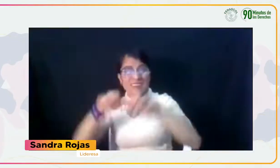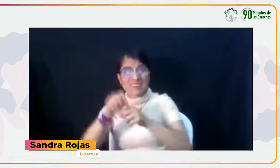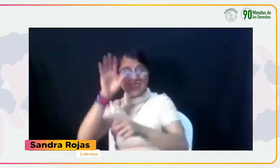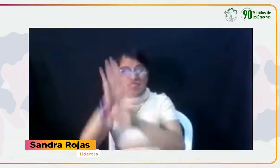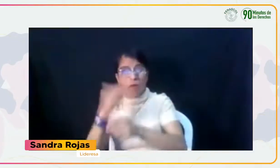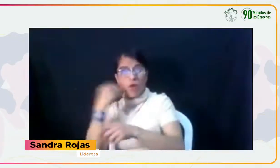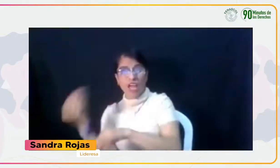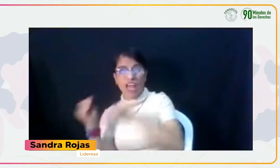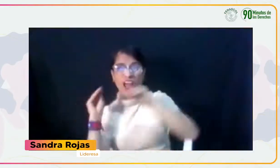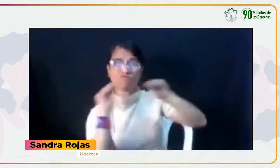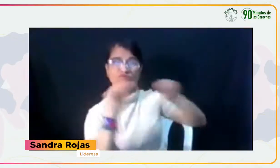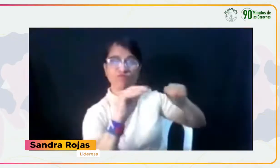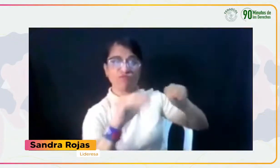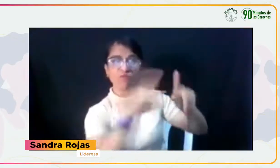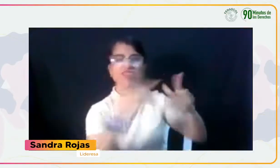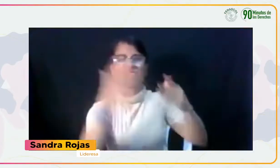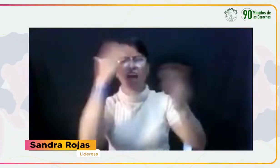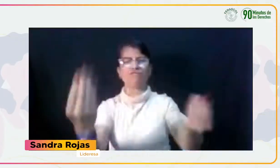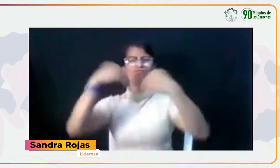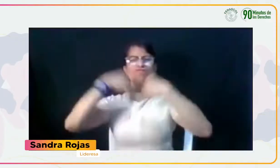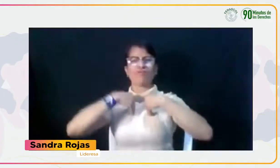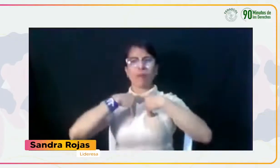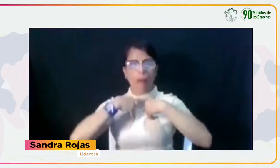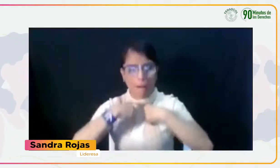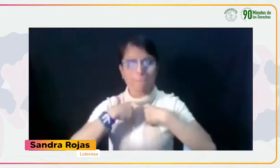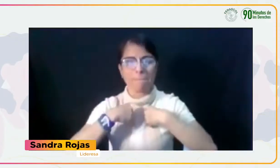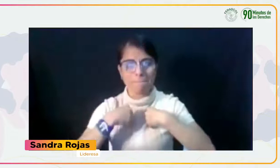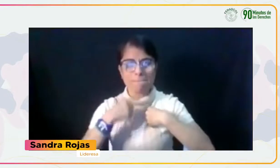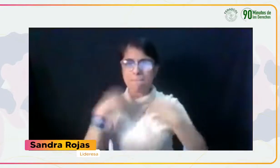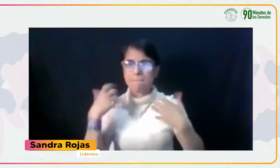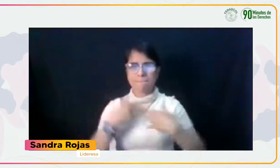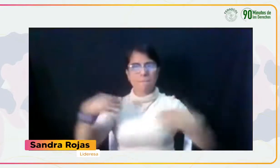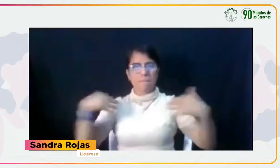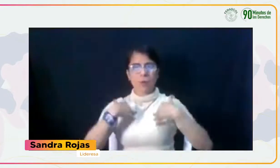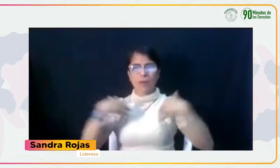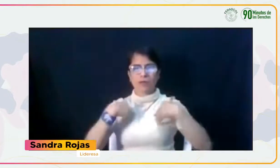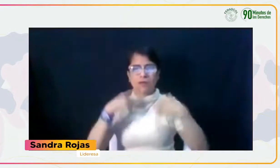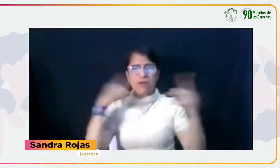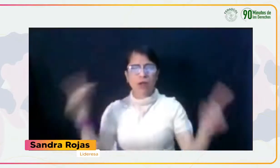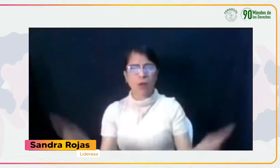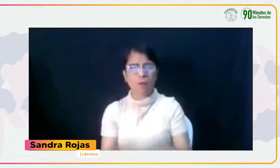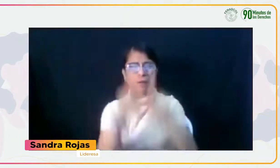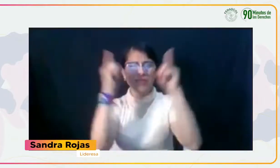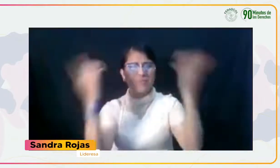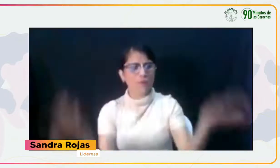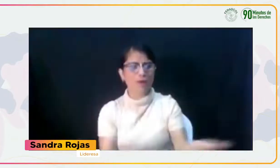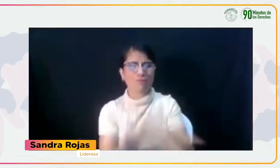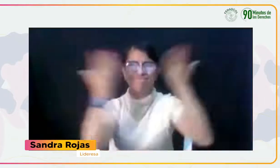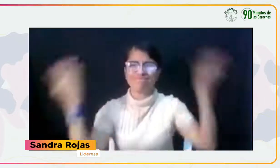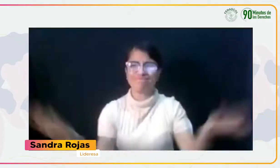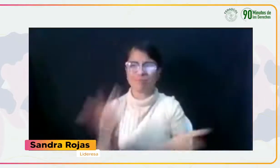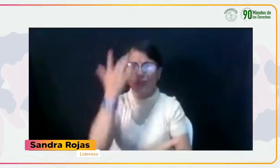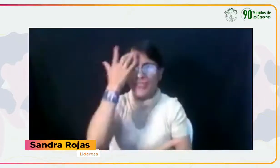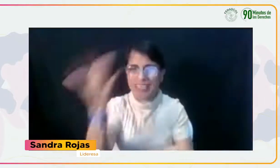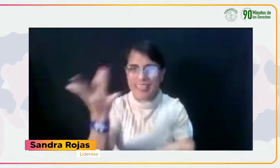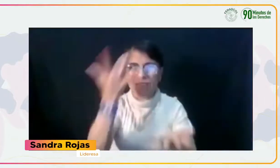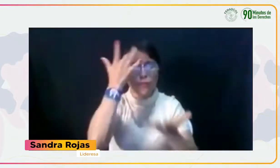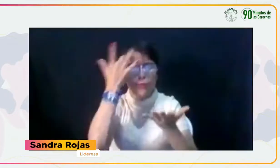siendo revictimizadas en todos estos procesos, y no hay formación por parte del Estado. Y todo queda allí oculto,